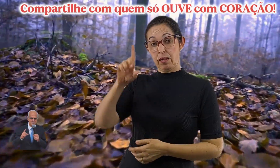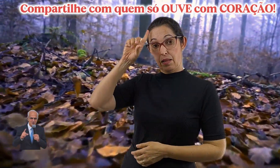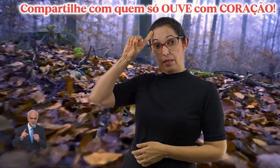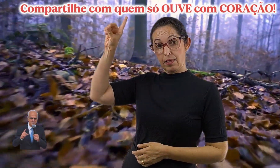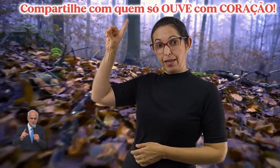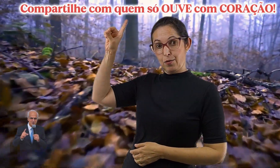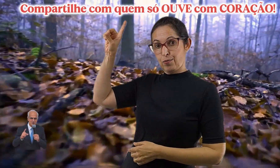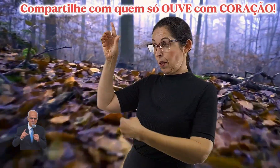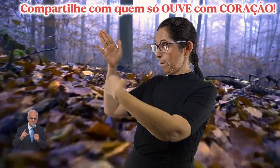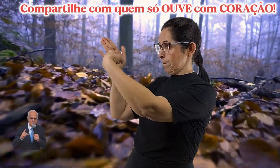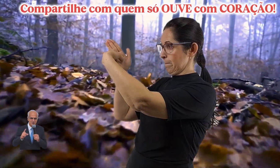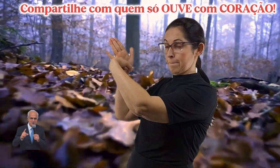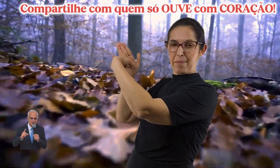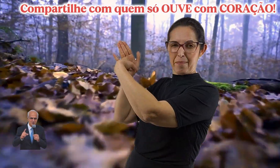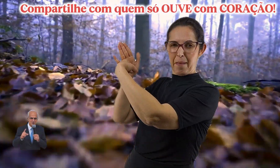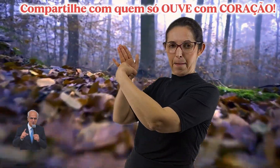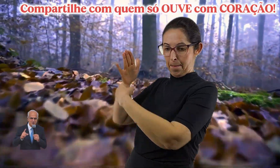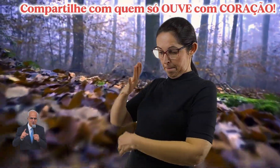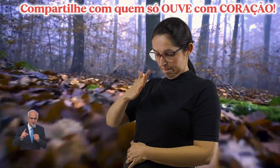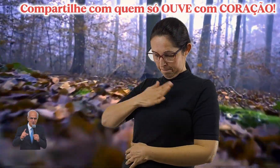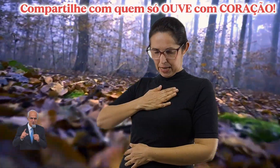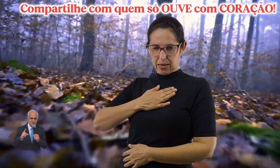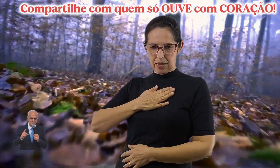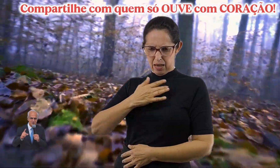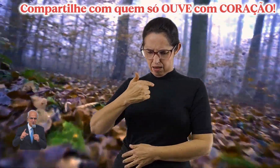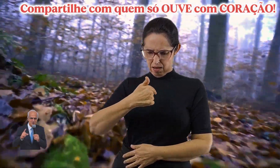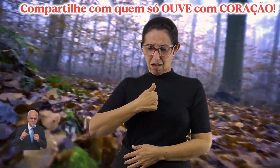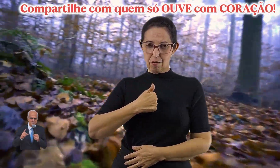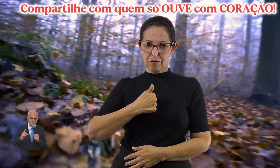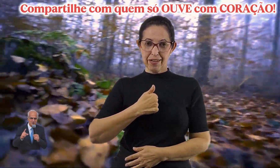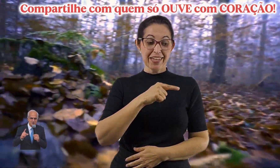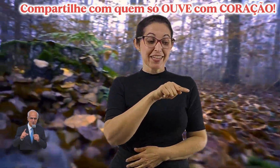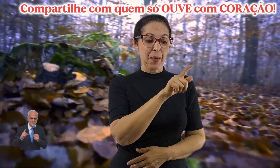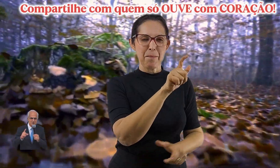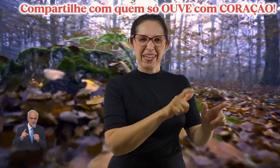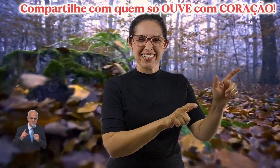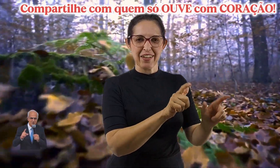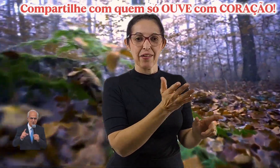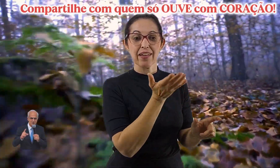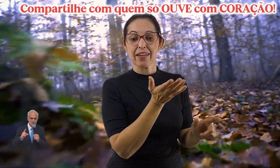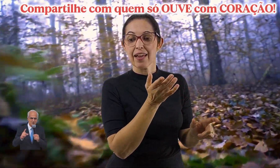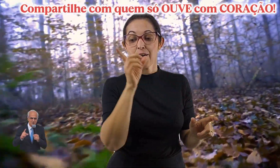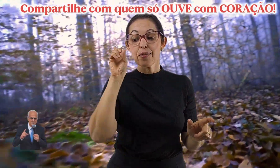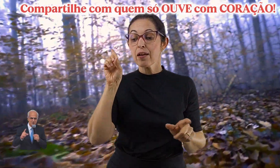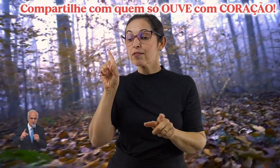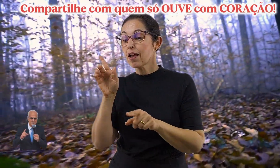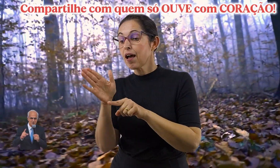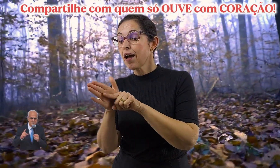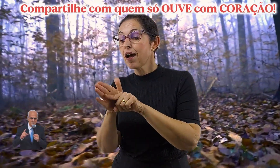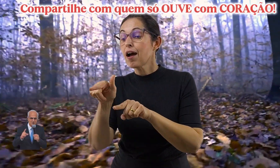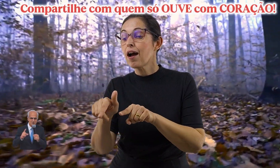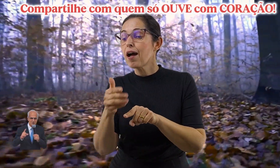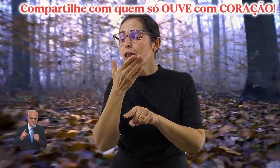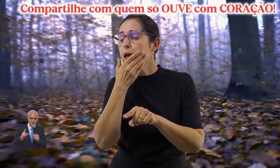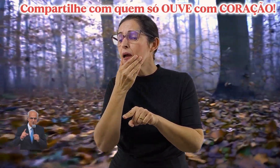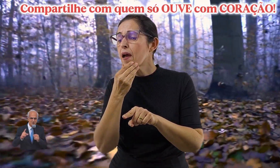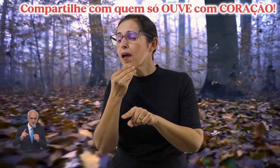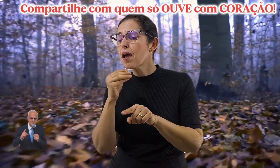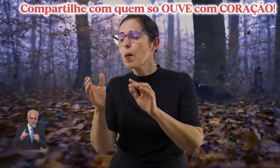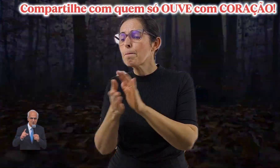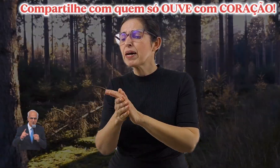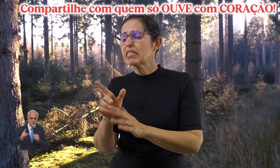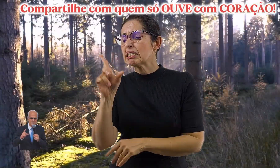Sonda-me. O mi aqui, ó. Sonda a mim. Tem gente querendo que o Senhor sonde o outro, né? Sonda o meu marido, que o meu marido está muito difícil. E